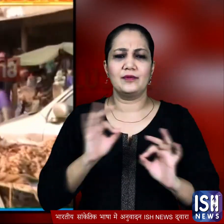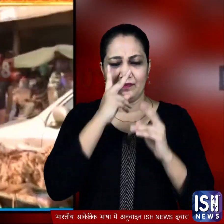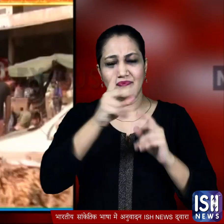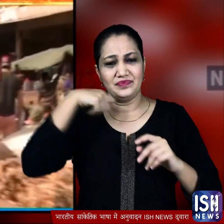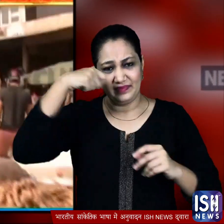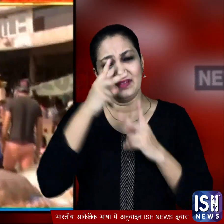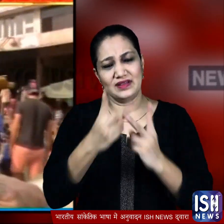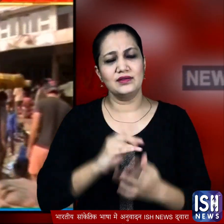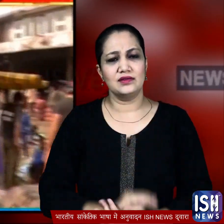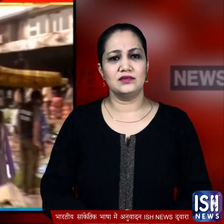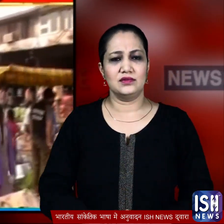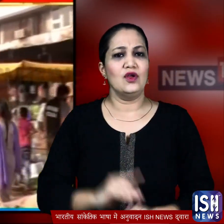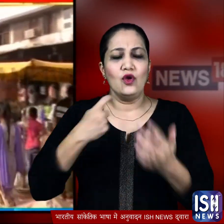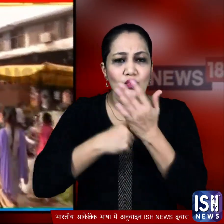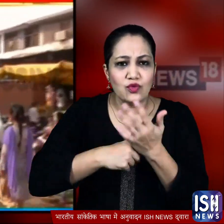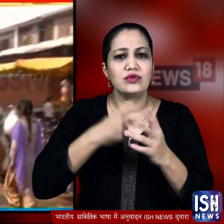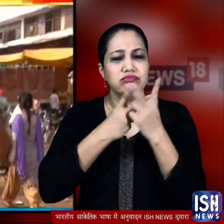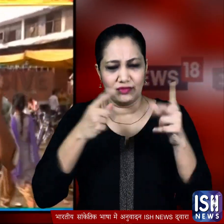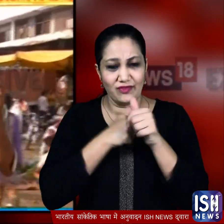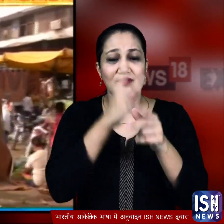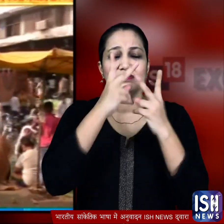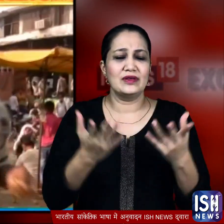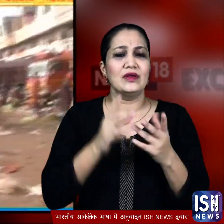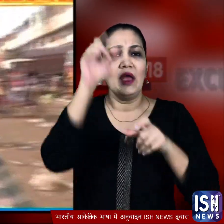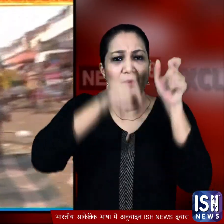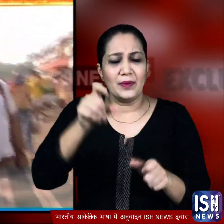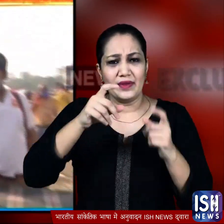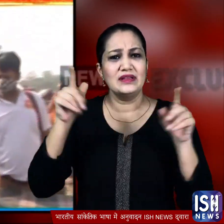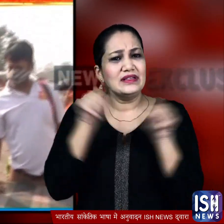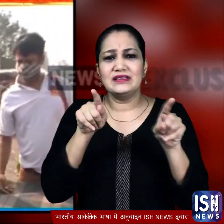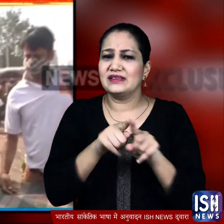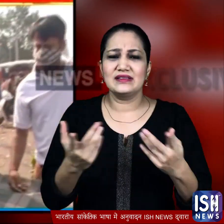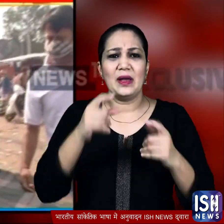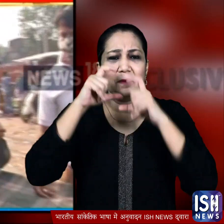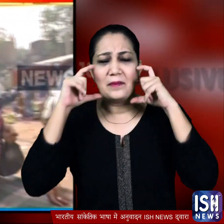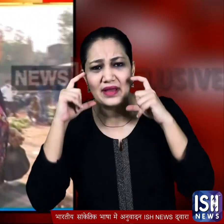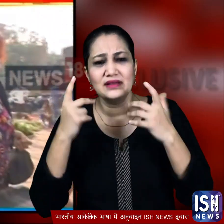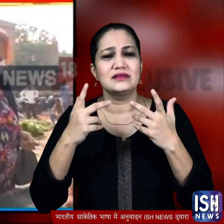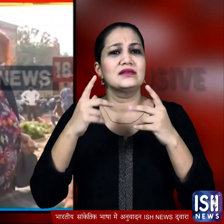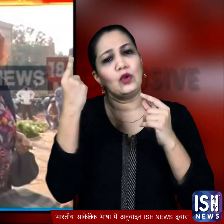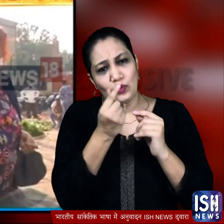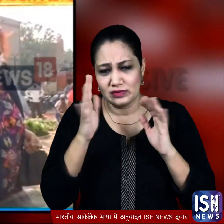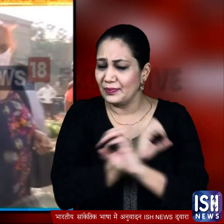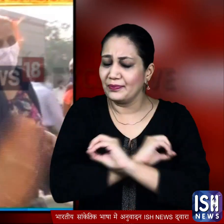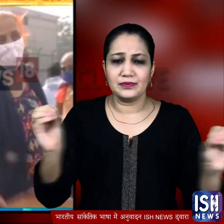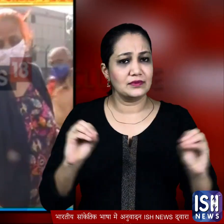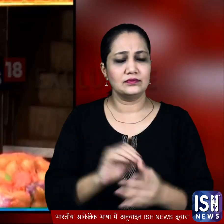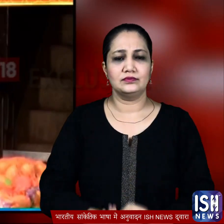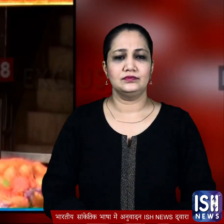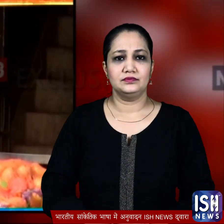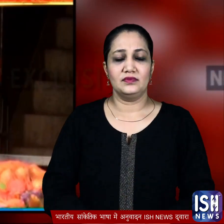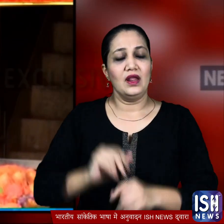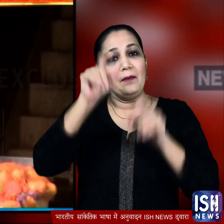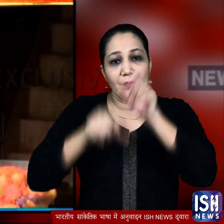तस्वीरें देखिए कि यहाँ पर कोरोना प्रोटोकॉल का पालन किस तरीके से हो रहा है। यहाँ पर लोग जो है उस तरीके से मास्क का इस्तेमाल यहाँ पर नहीं कर रहे